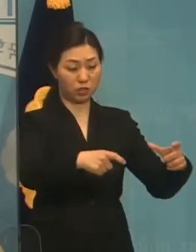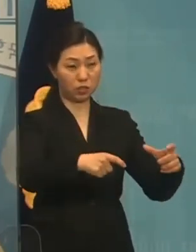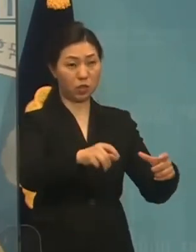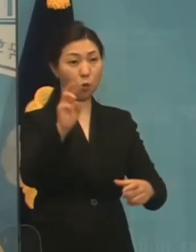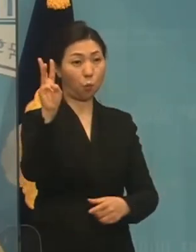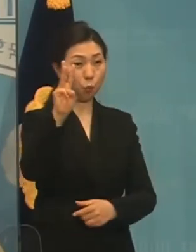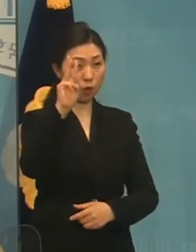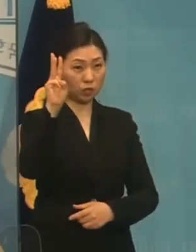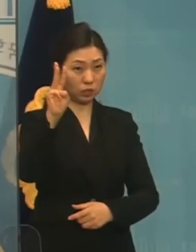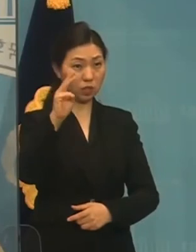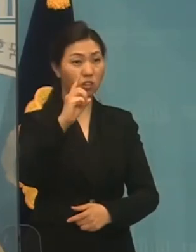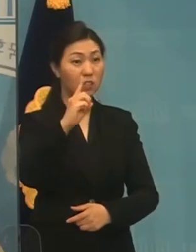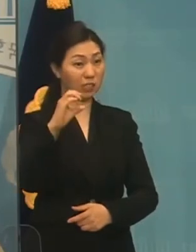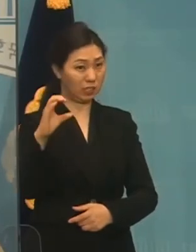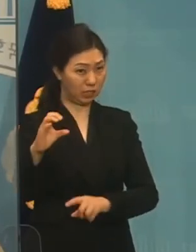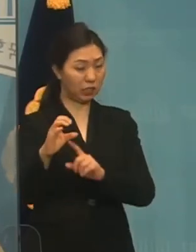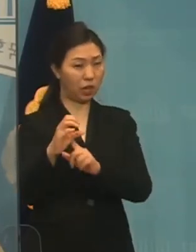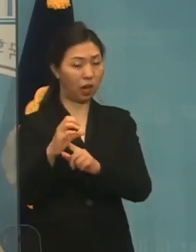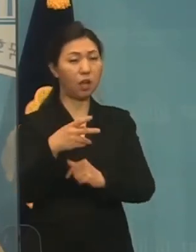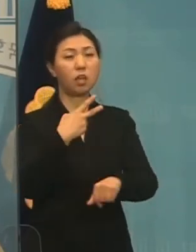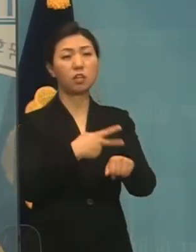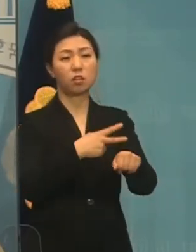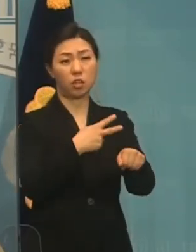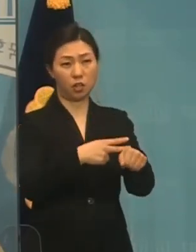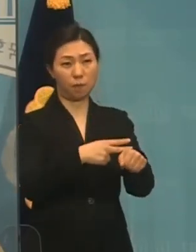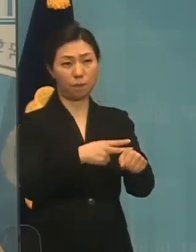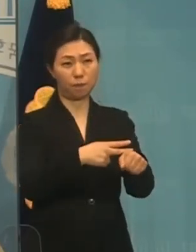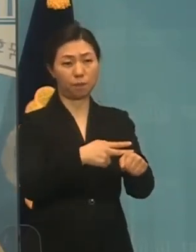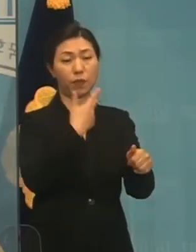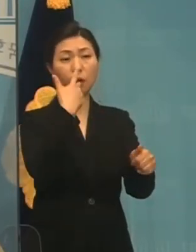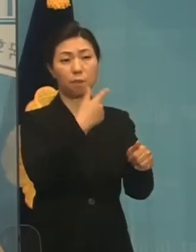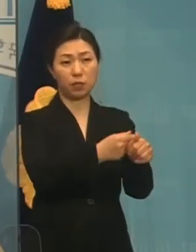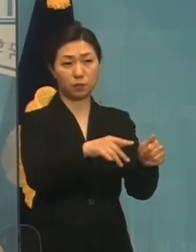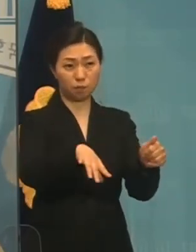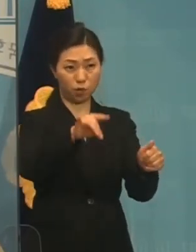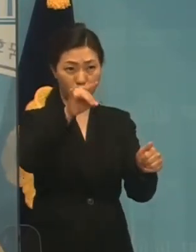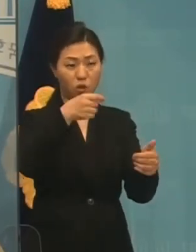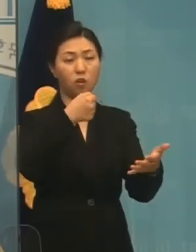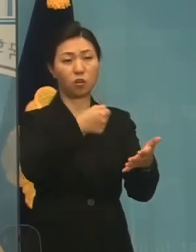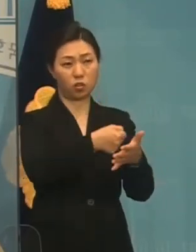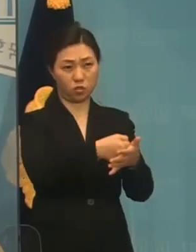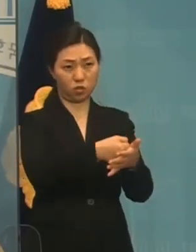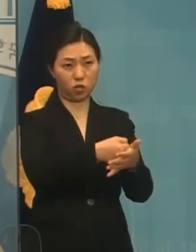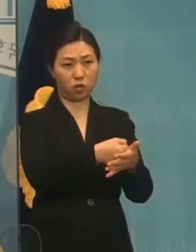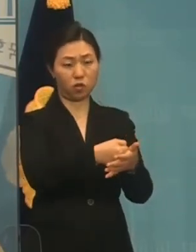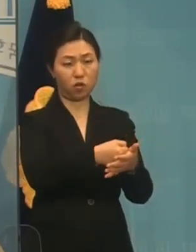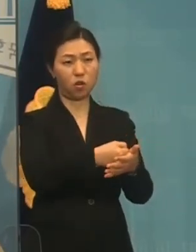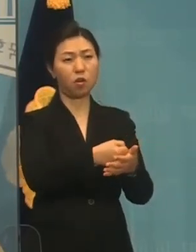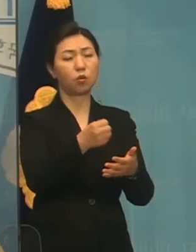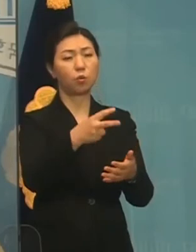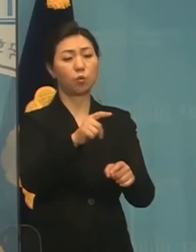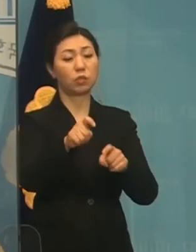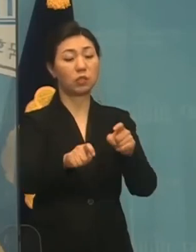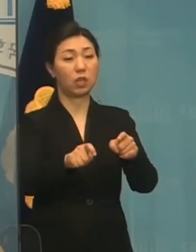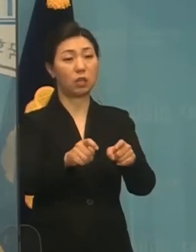DC가 교사들에 대한 백신 우선 접종을 결정했거나 시행 중에